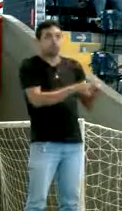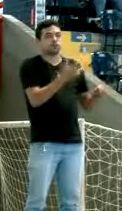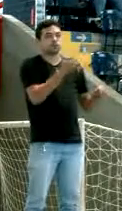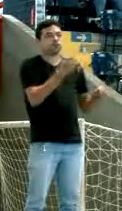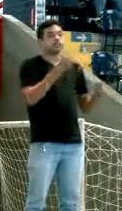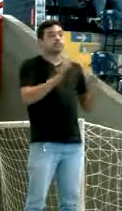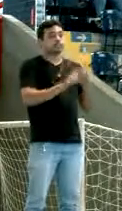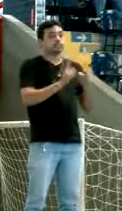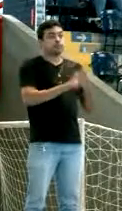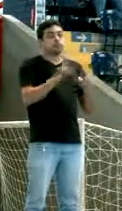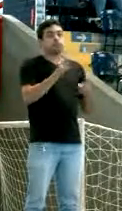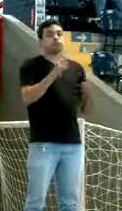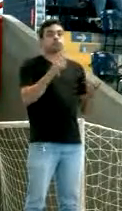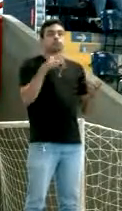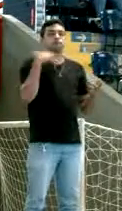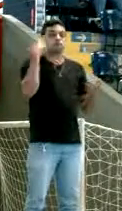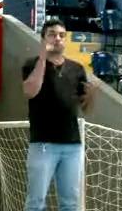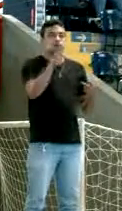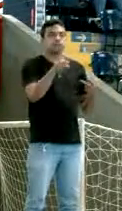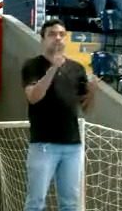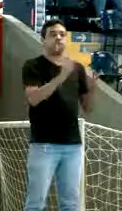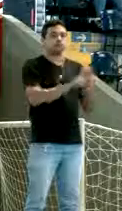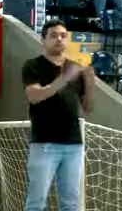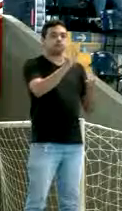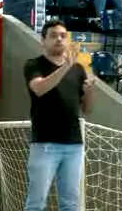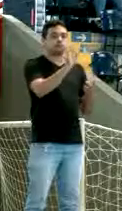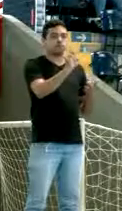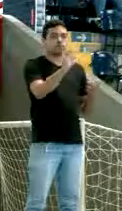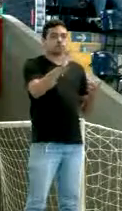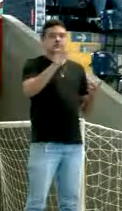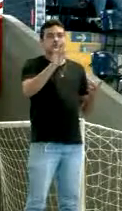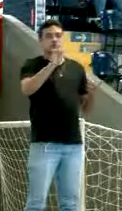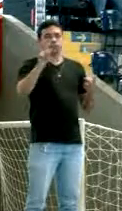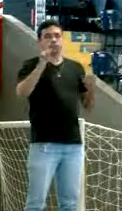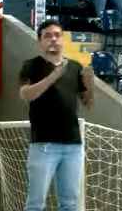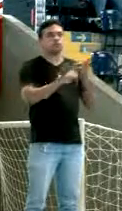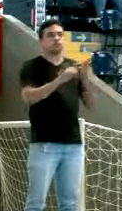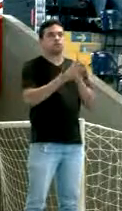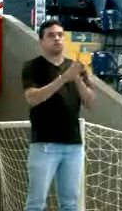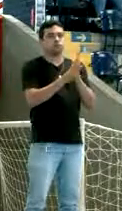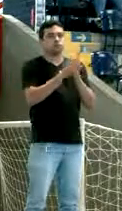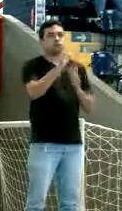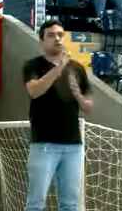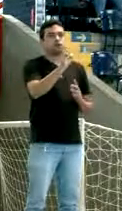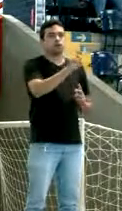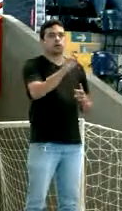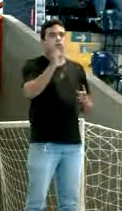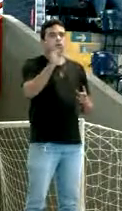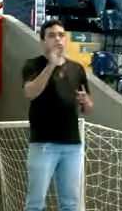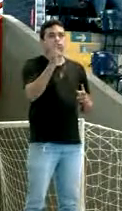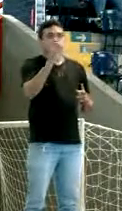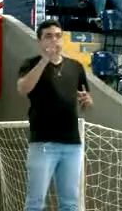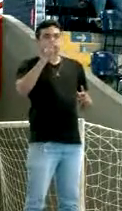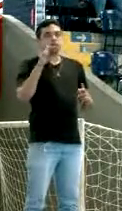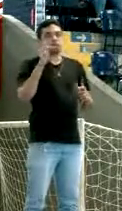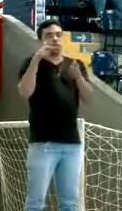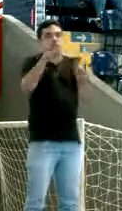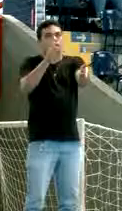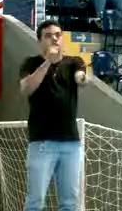E essa música aí, e o Bonde do Tigrão, e bandas como El Chan, que chama a mulher de